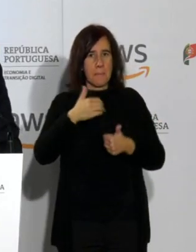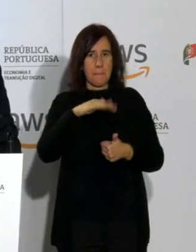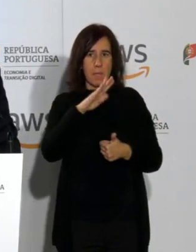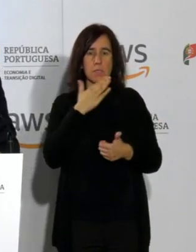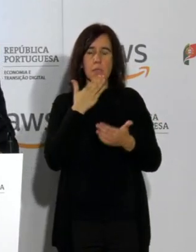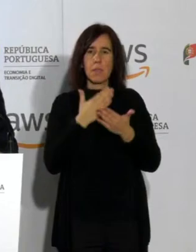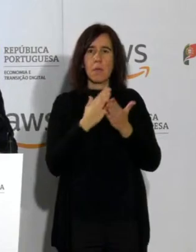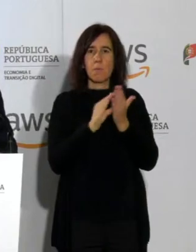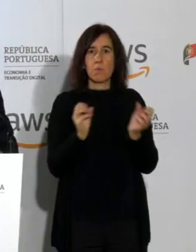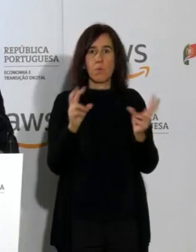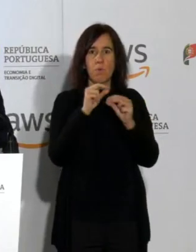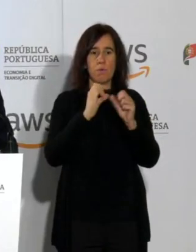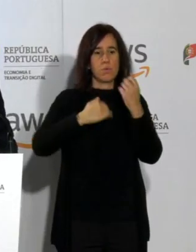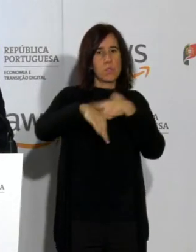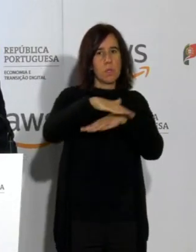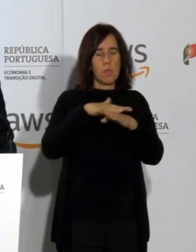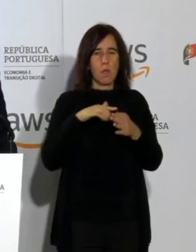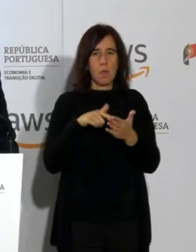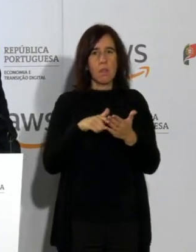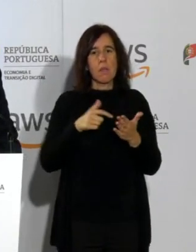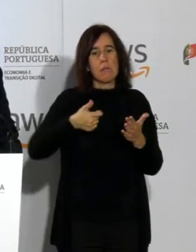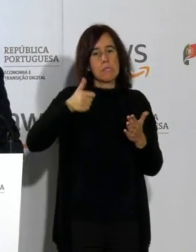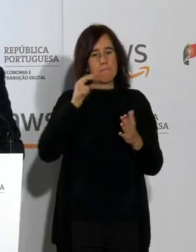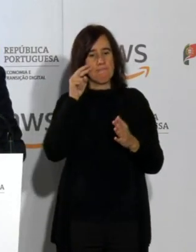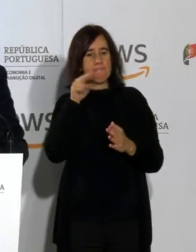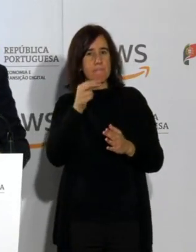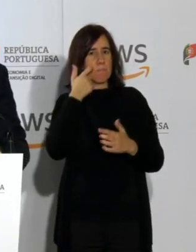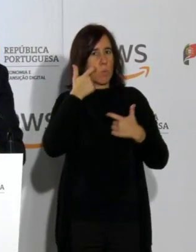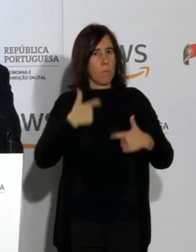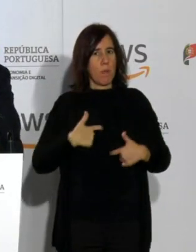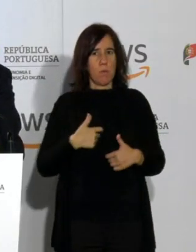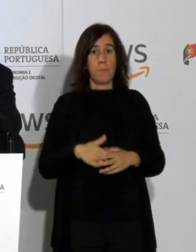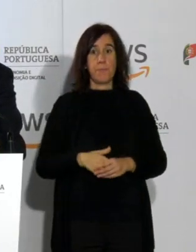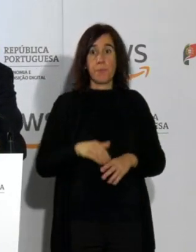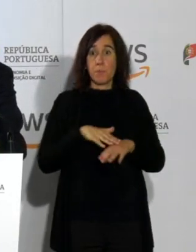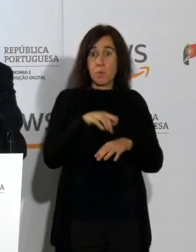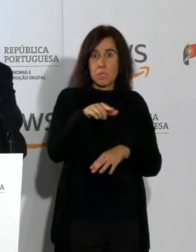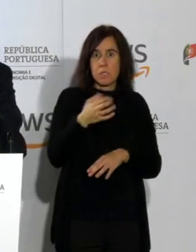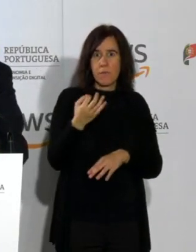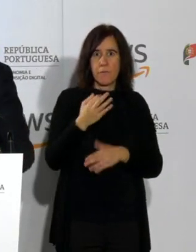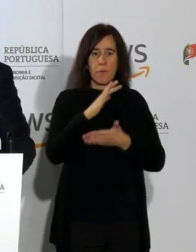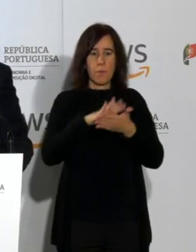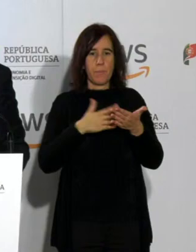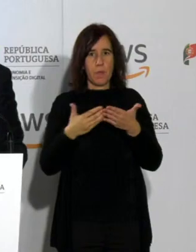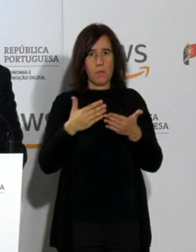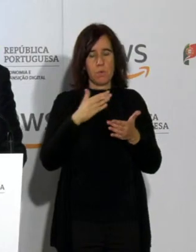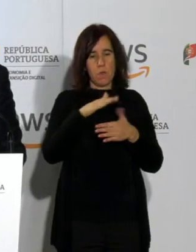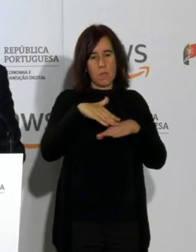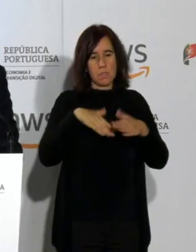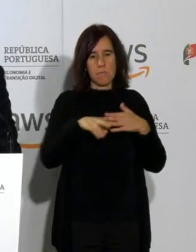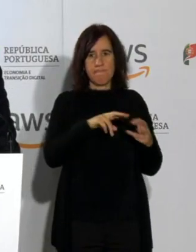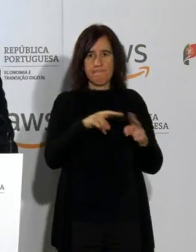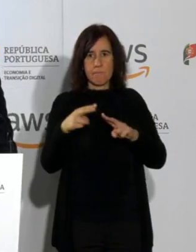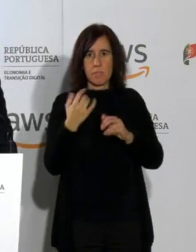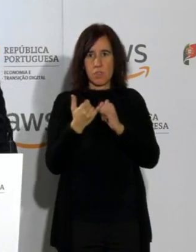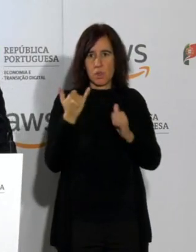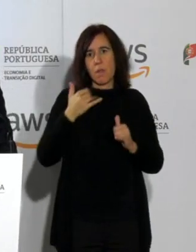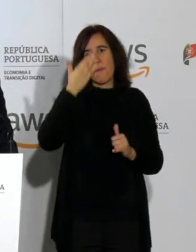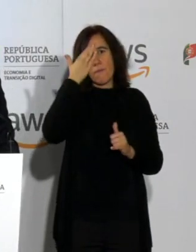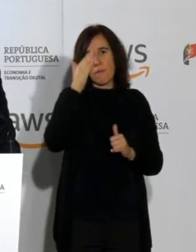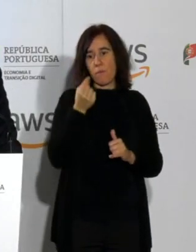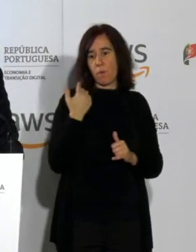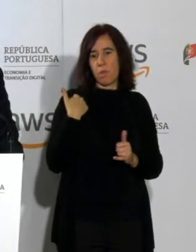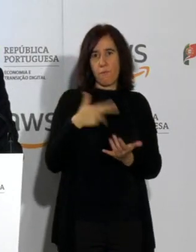para um novo modelo de sociedade que não pode perder de vista a dimensão humana. É por isso mesmo que o plano de ação para a transição digital estava previsto e foi